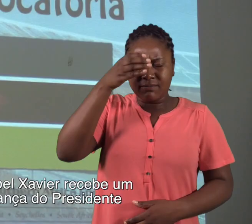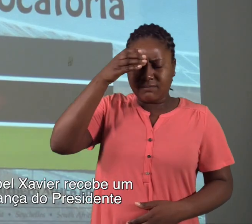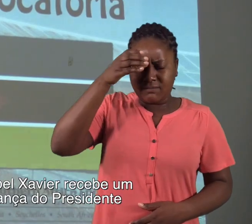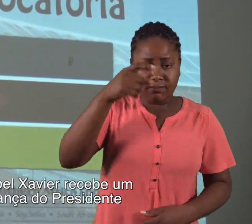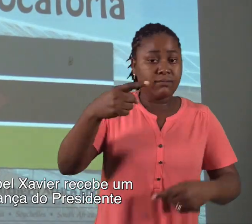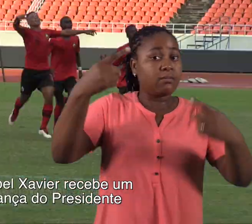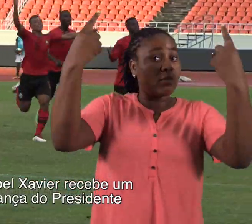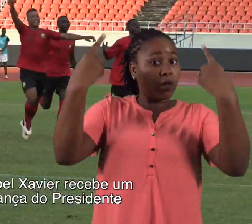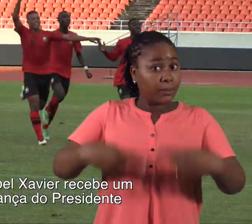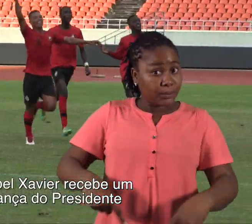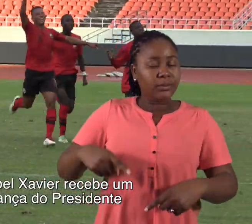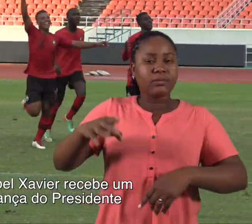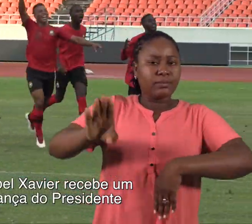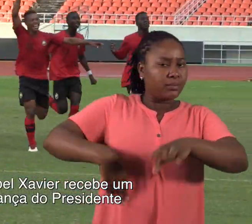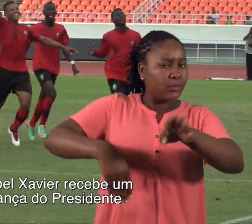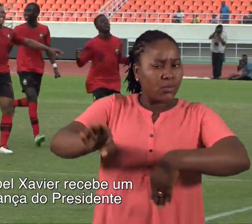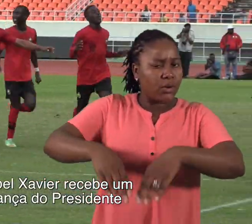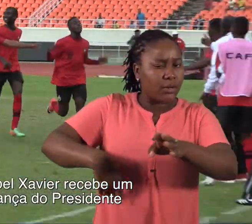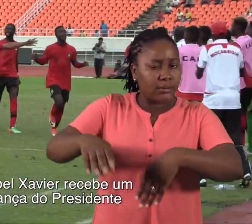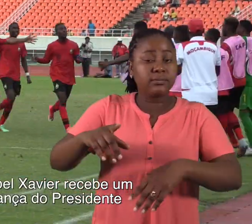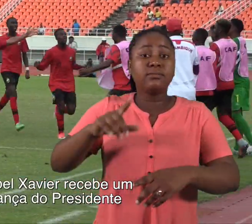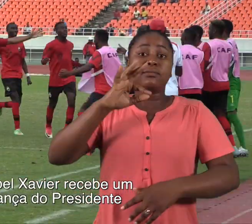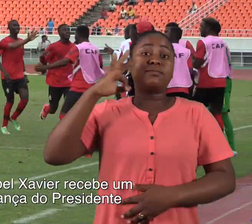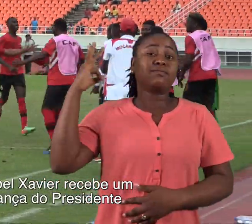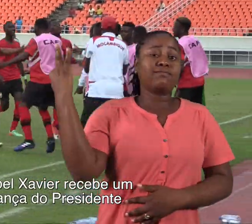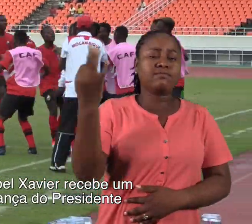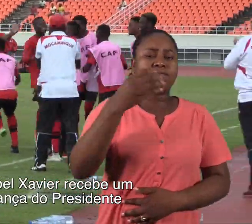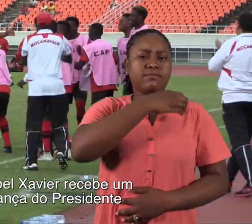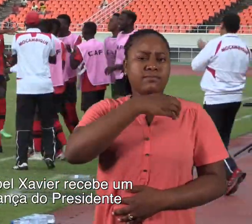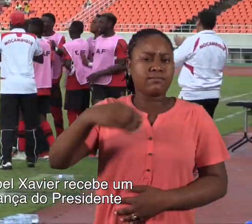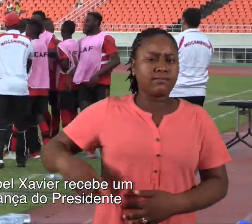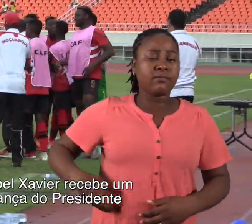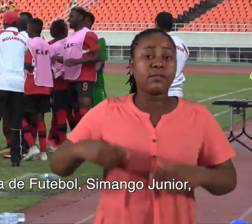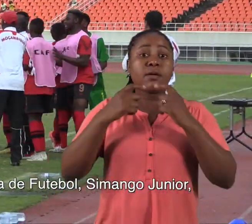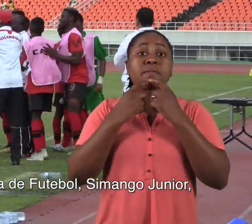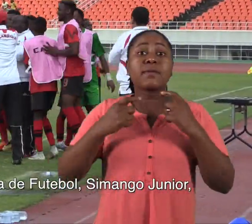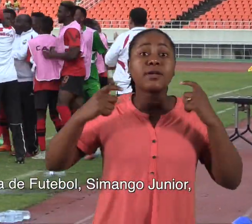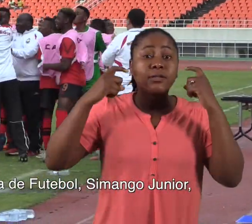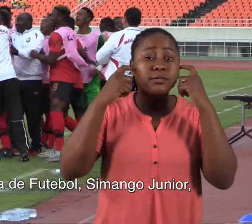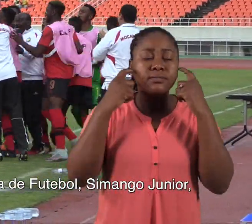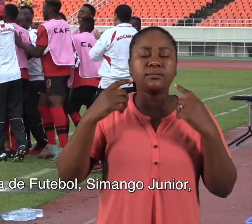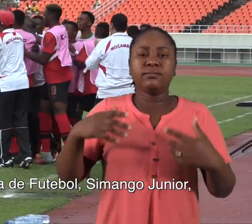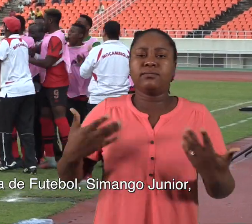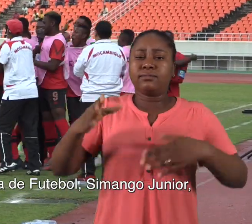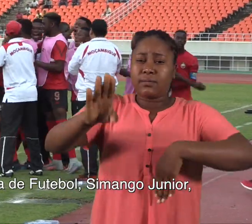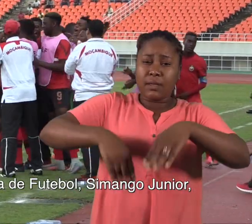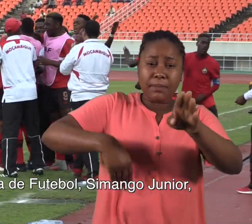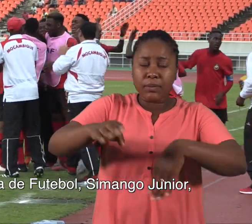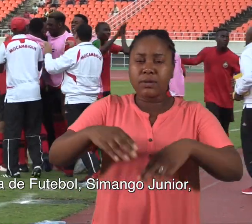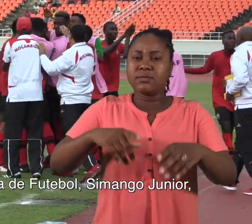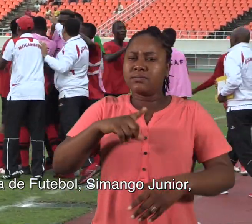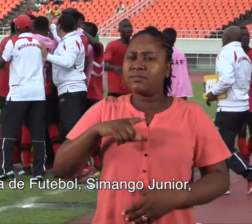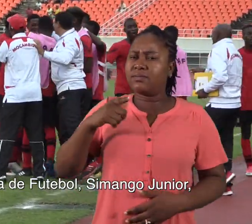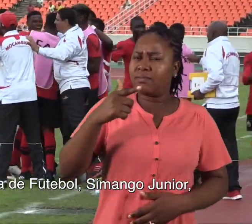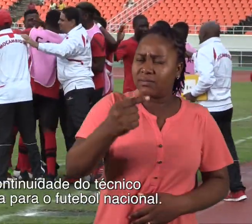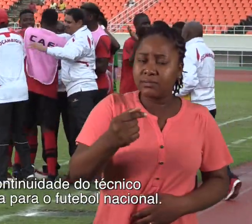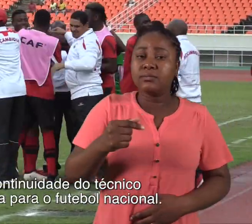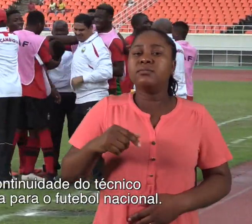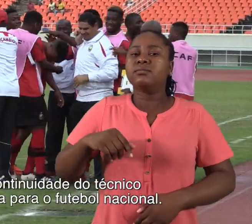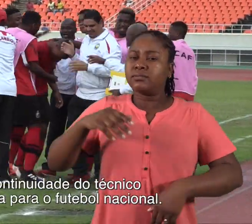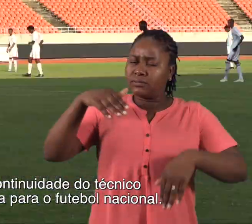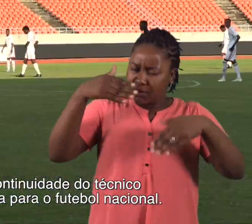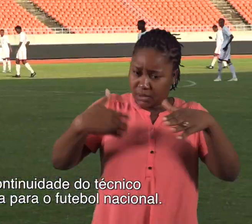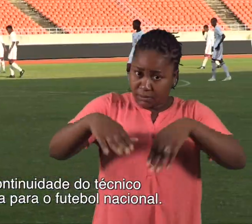Desta forma, Abel Xavier recebe um voto de confiança do presidente da Federação Moçambicana de Futebol, Simango Júnior,